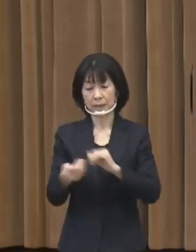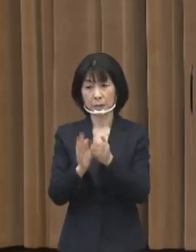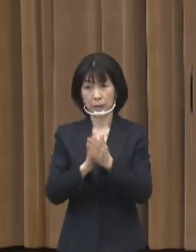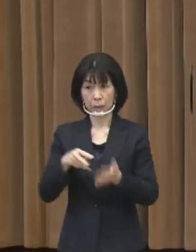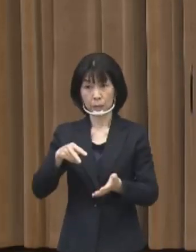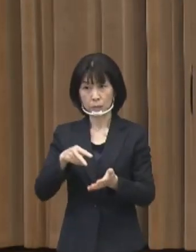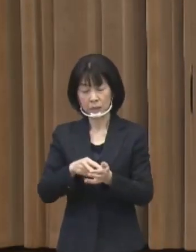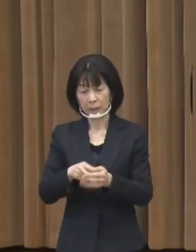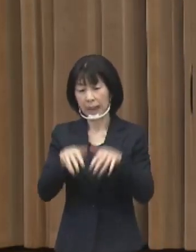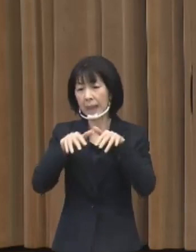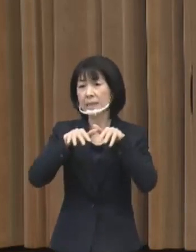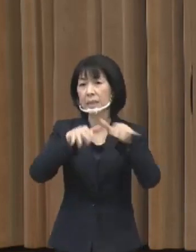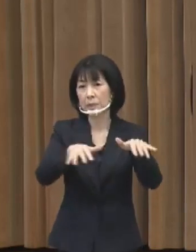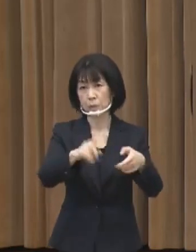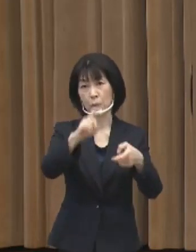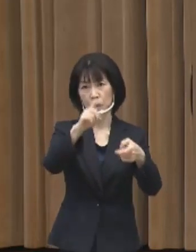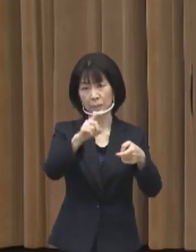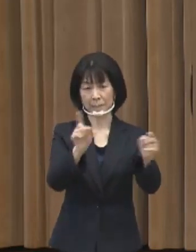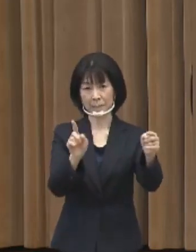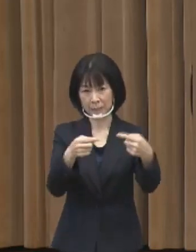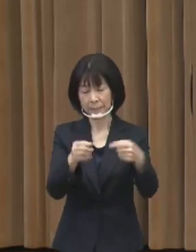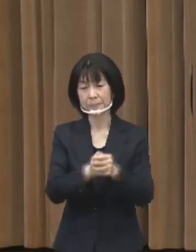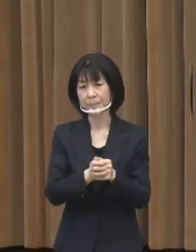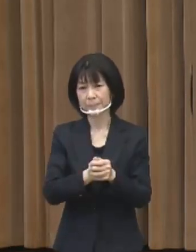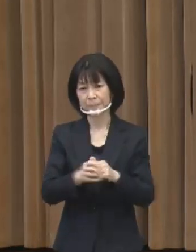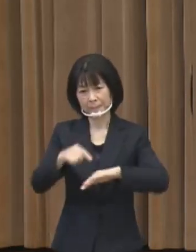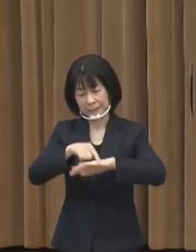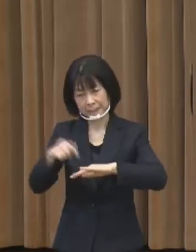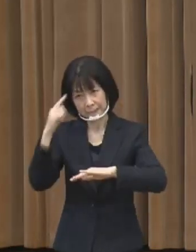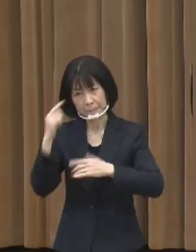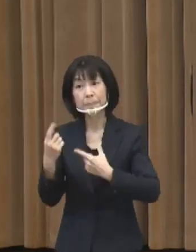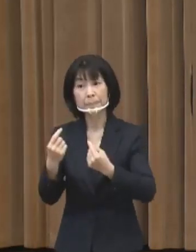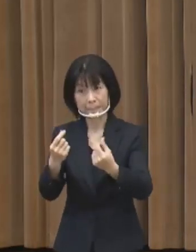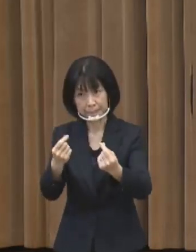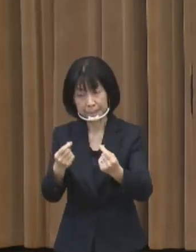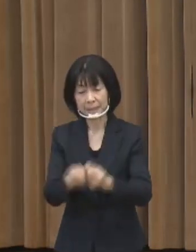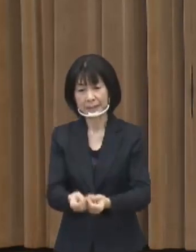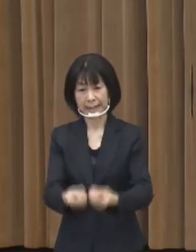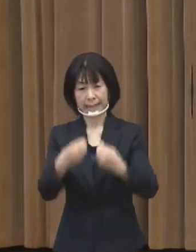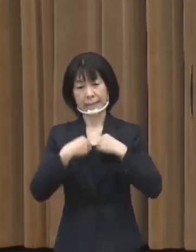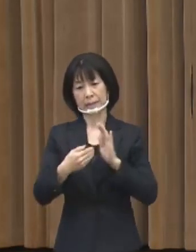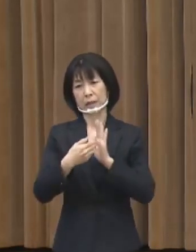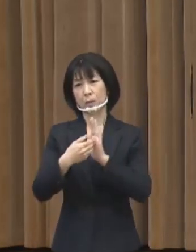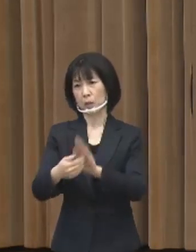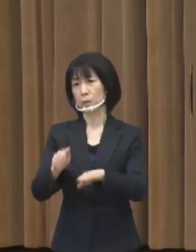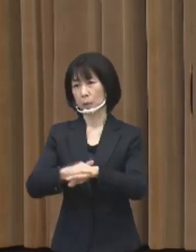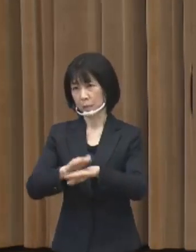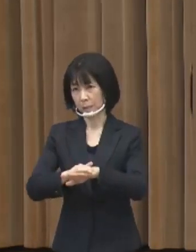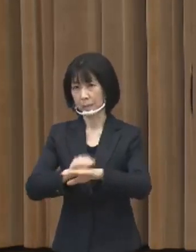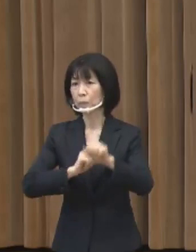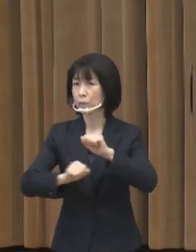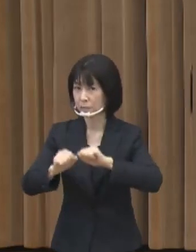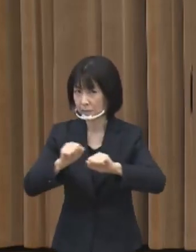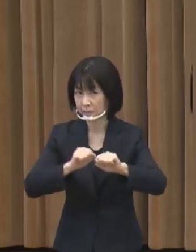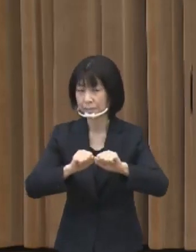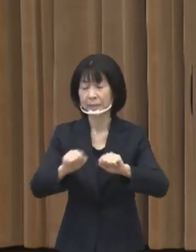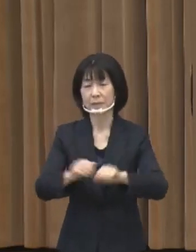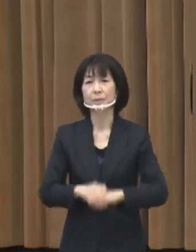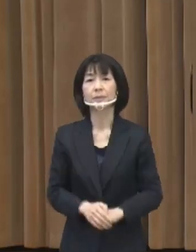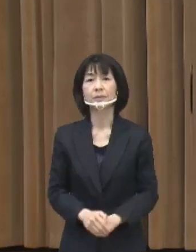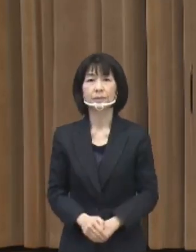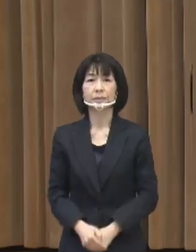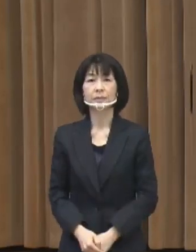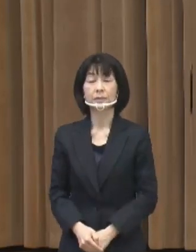の合言葉のもとに、戦術的な感染防止対策に取り組んできており